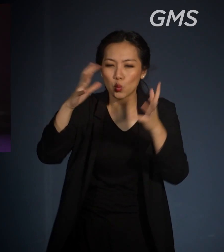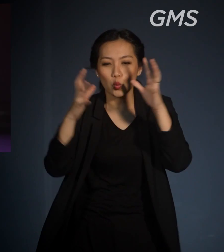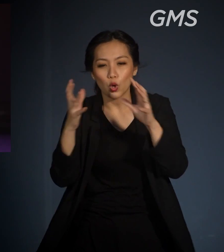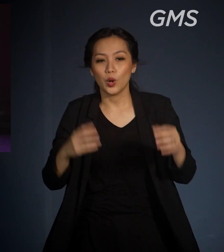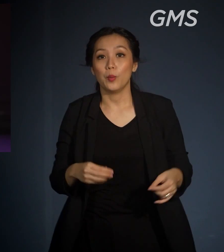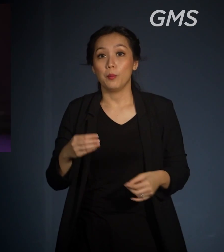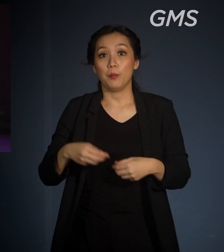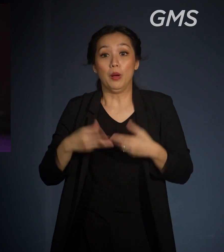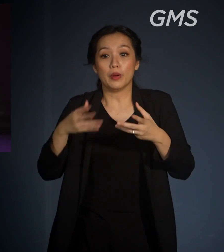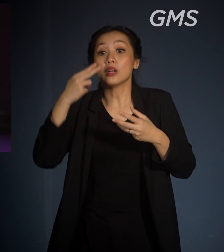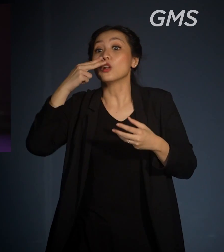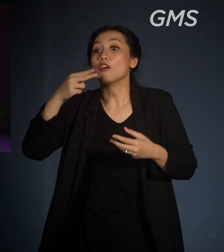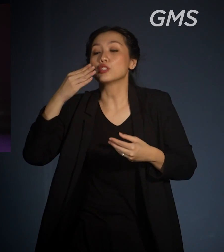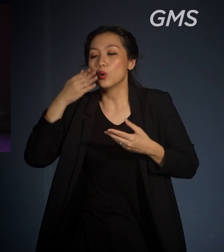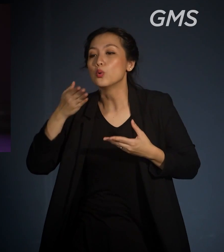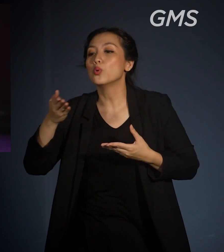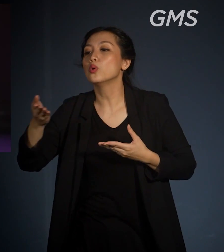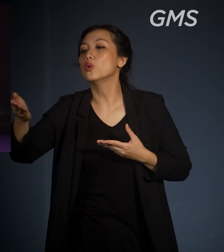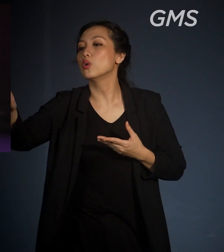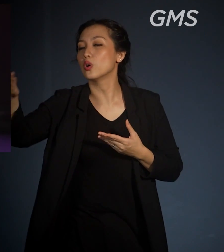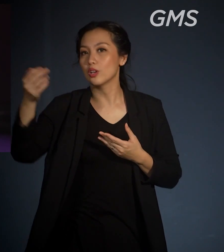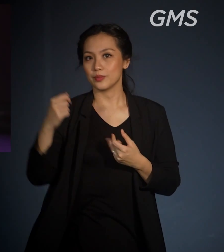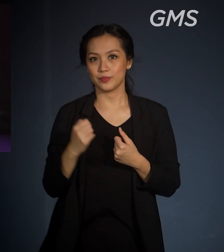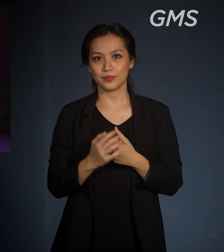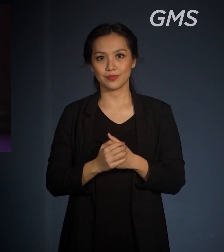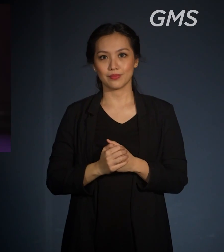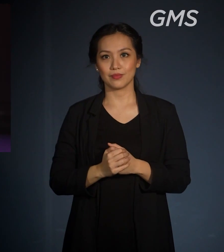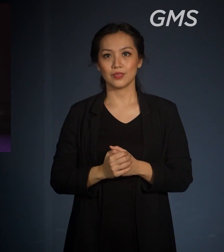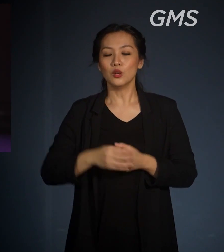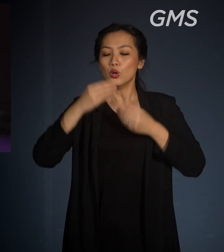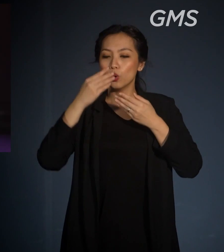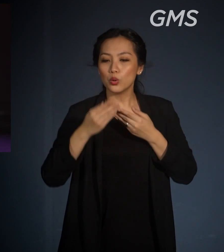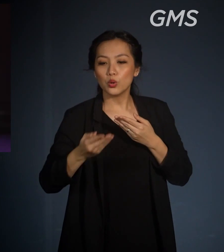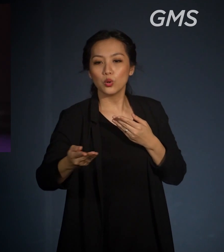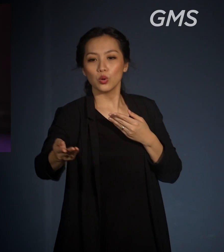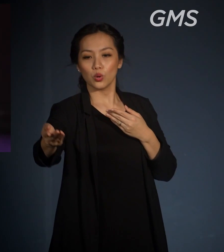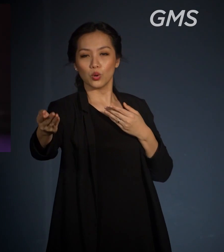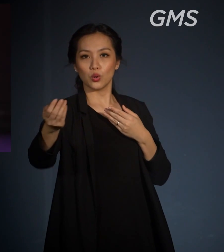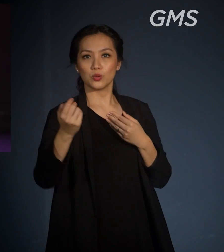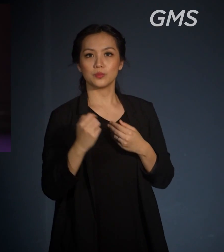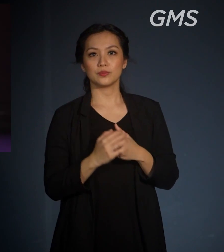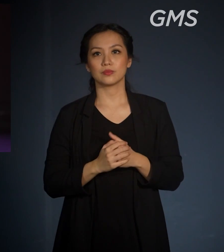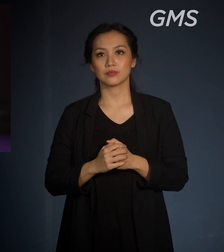mengembuskan nafas dari rohnya sendiri. Tuhan mengembuskan nafas dari rohnya sendiri sehingga